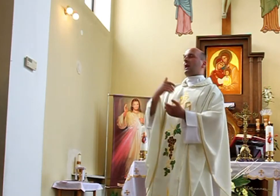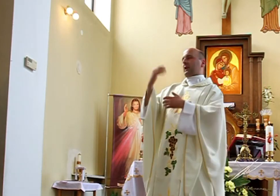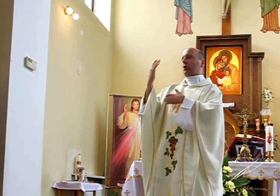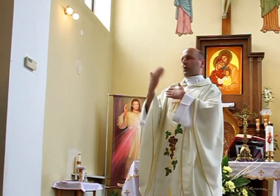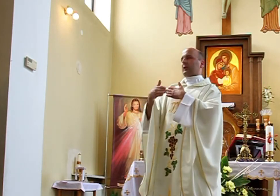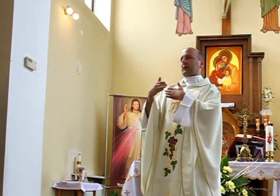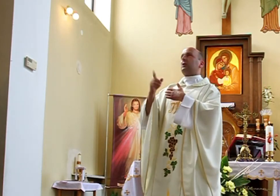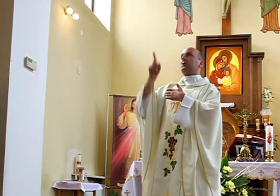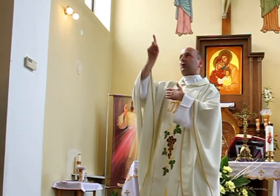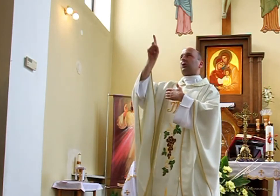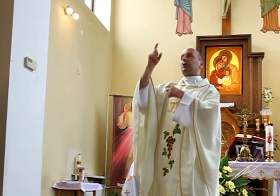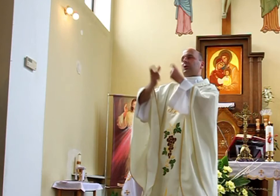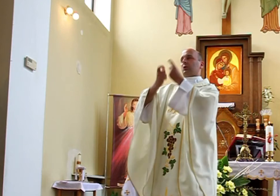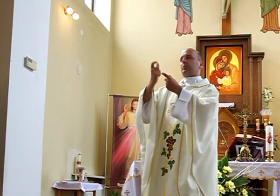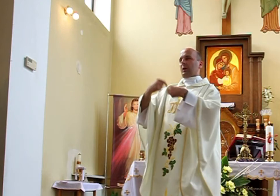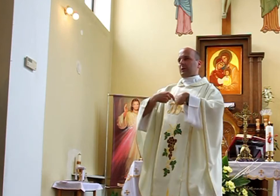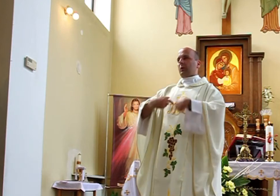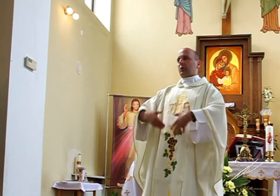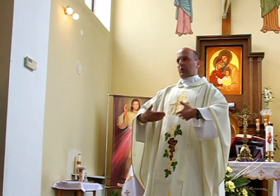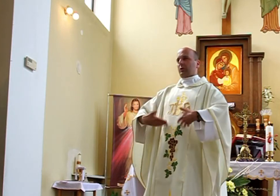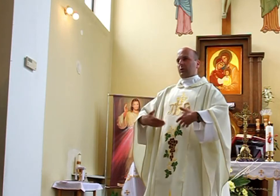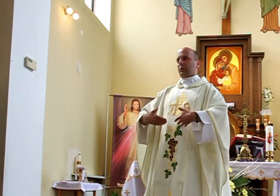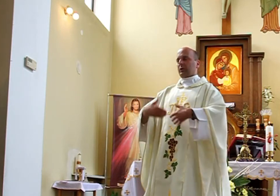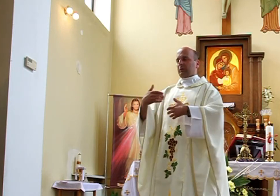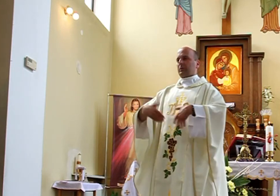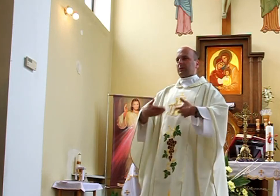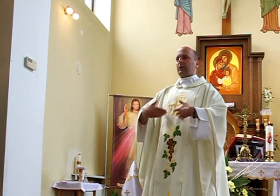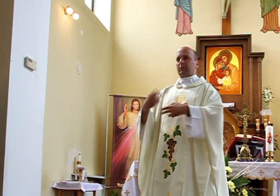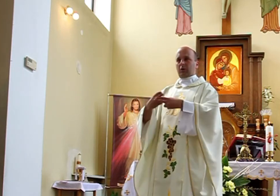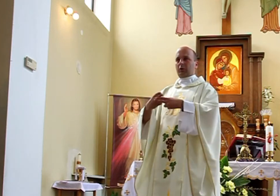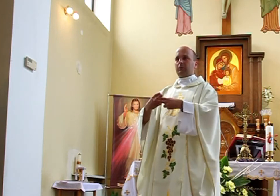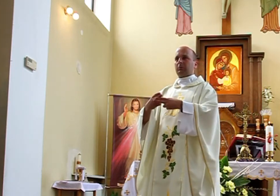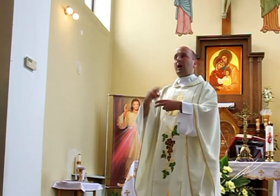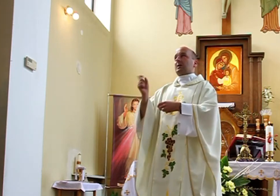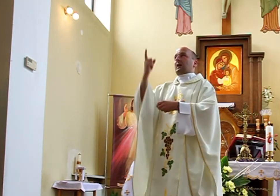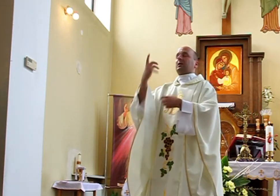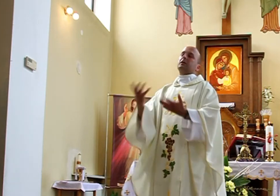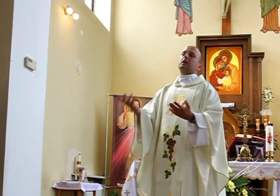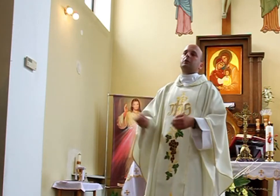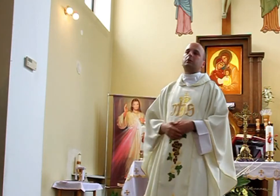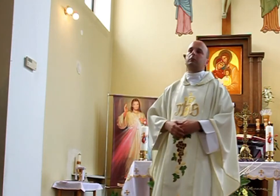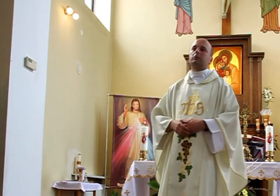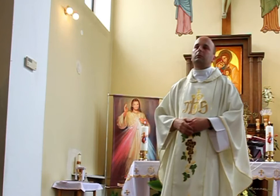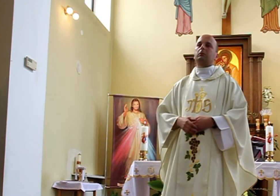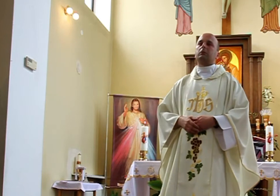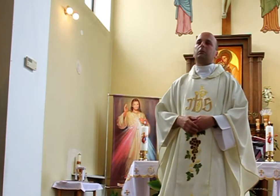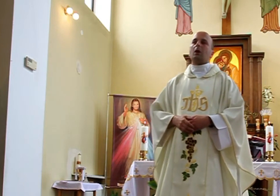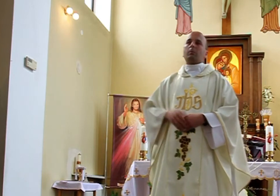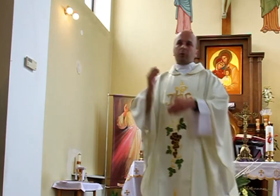tak ostatecznie to Ty zrób z moim zdrowym, chorobą, jak Ty chcesz. Bo